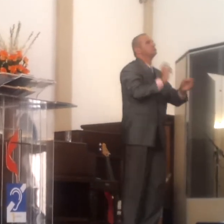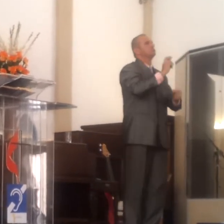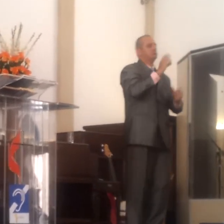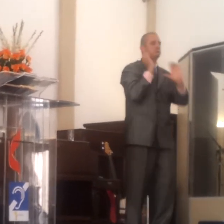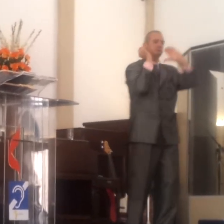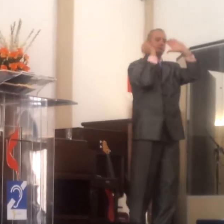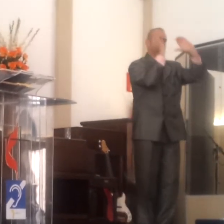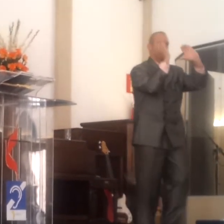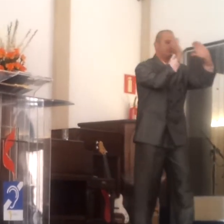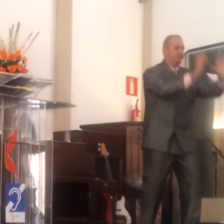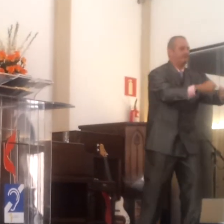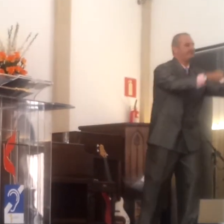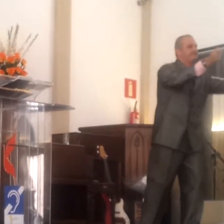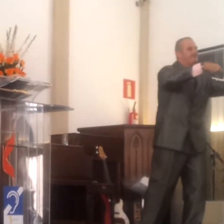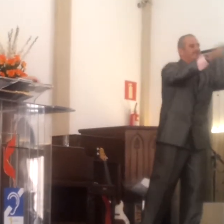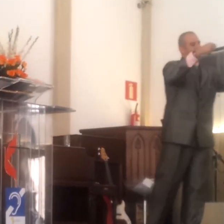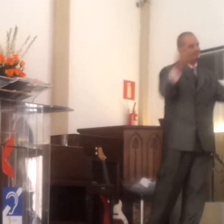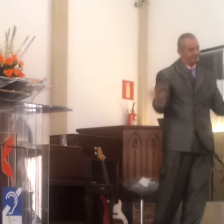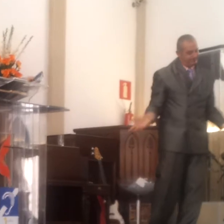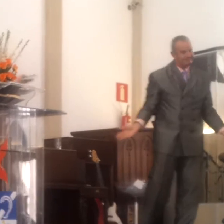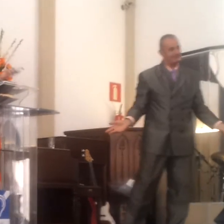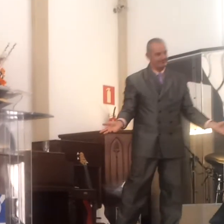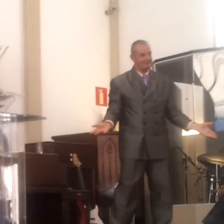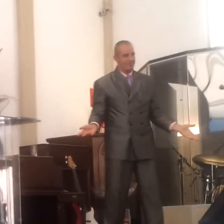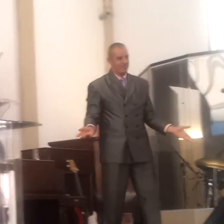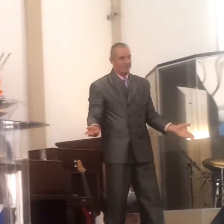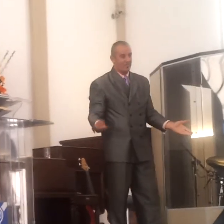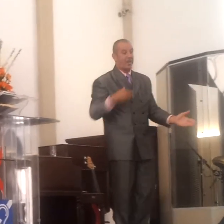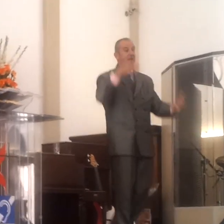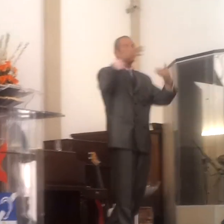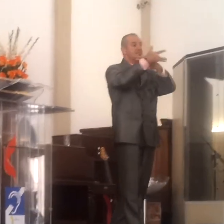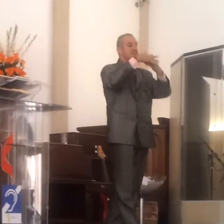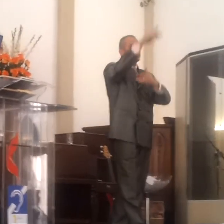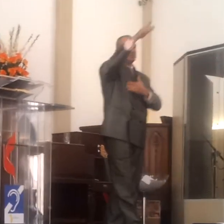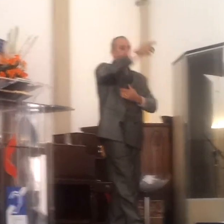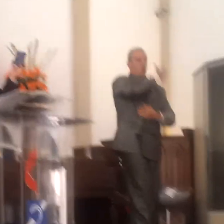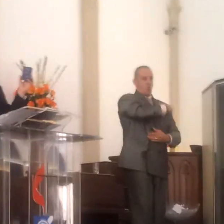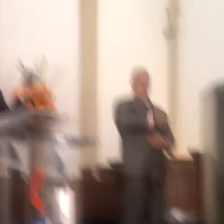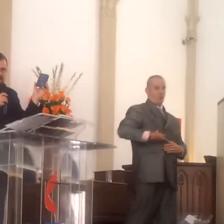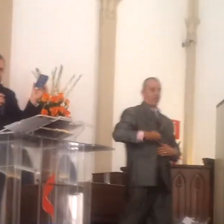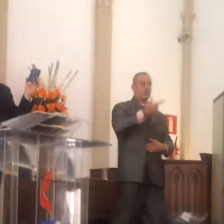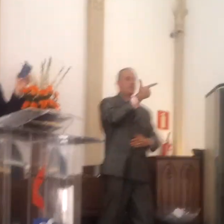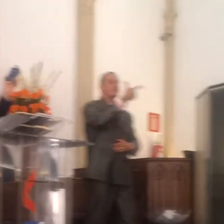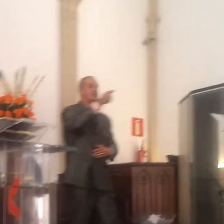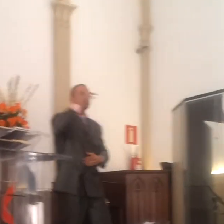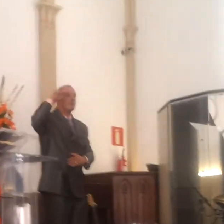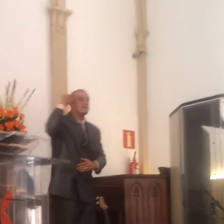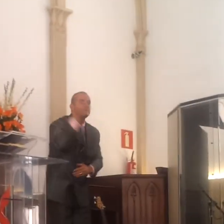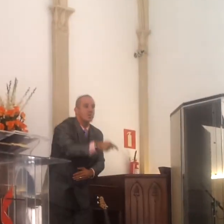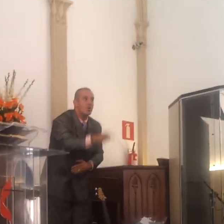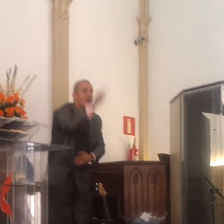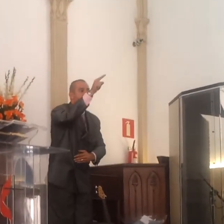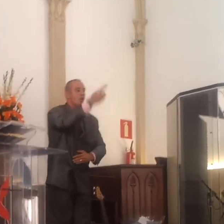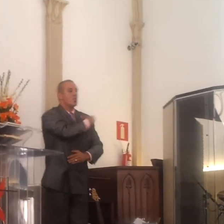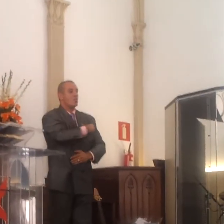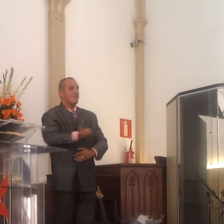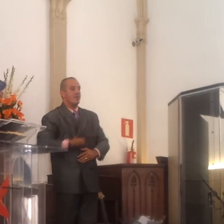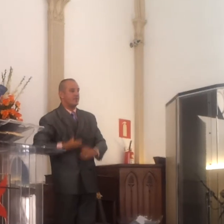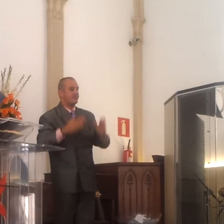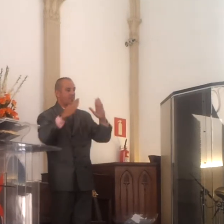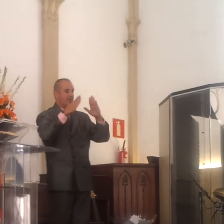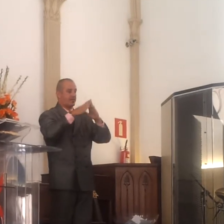entregando. Nós vamos entregar na cidade administrativa, meus irmãos, cerca de 20 mil exemplares desses. Para a